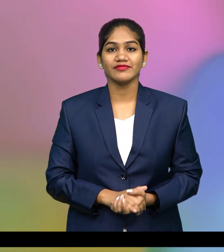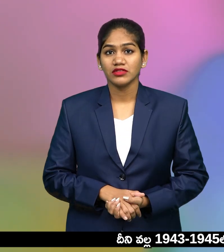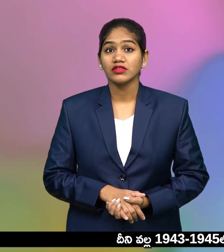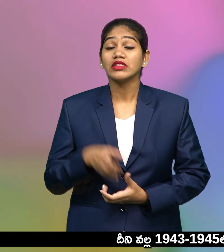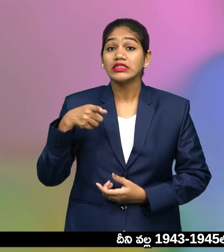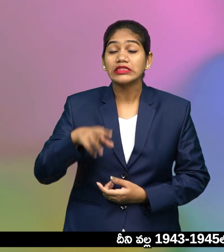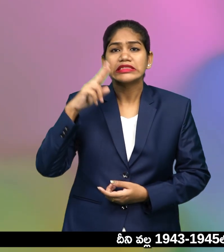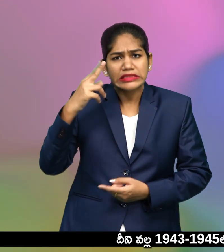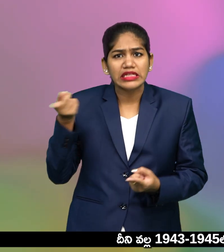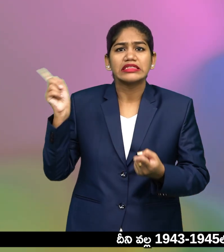దీనివల్ల